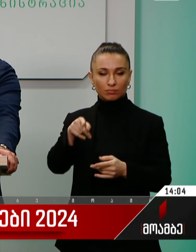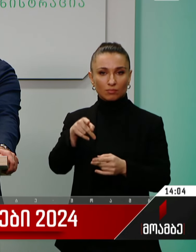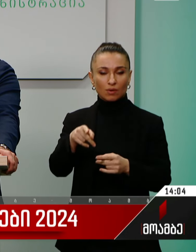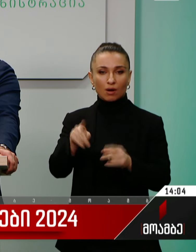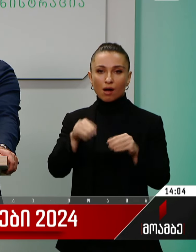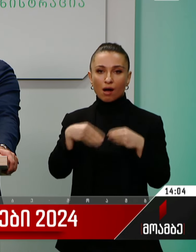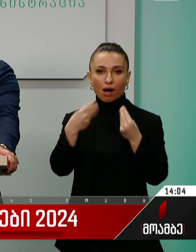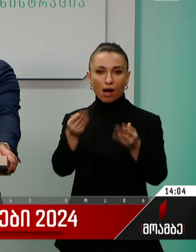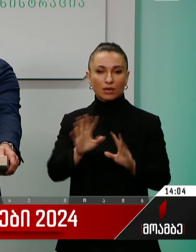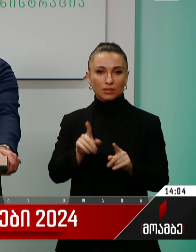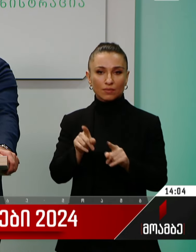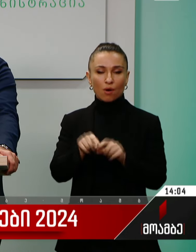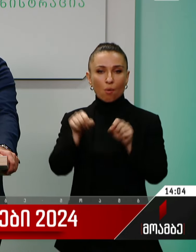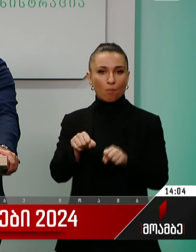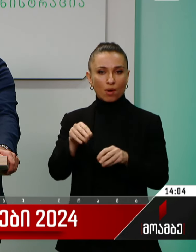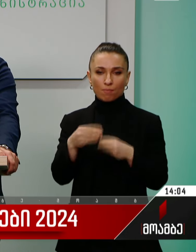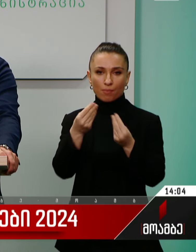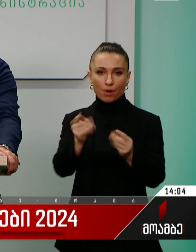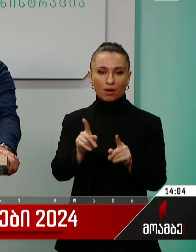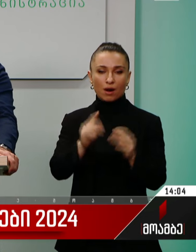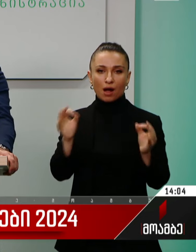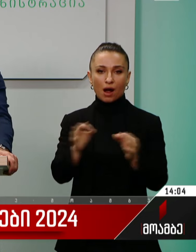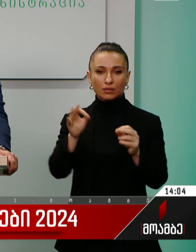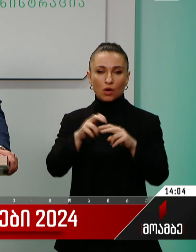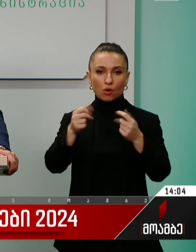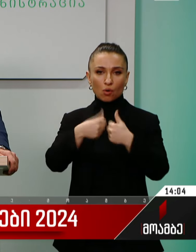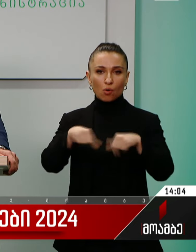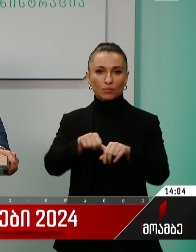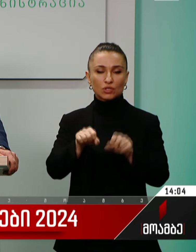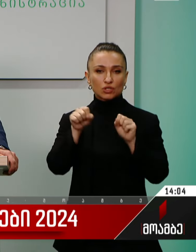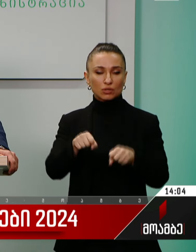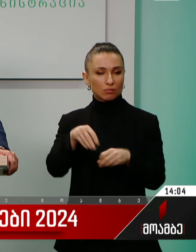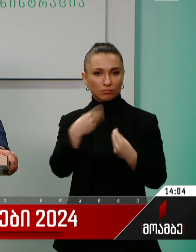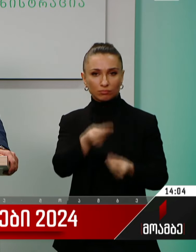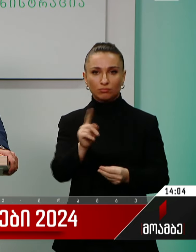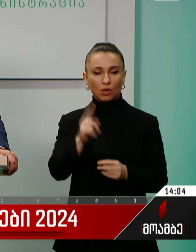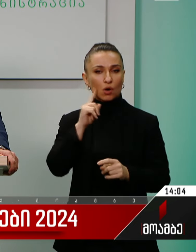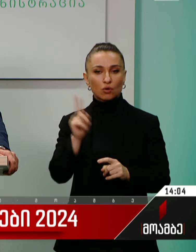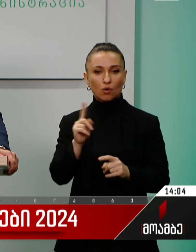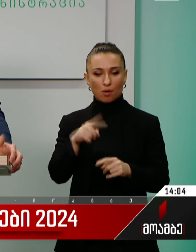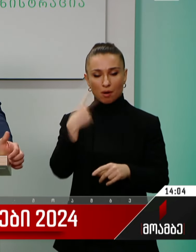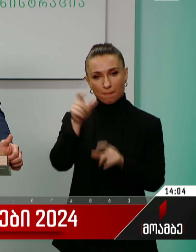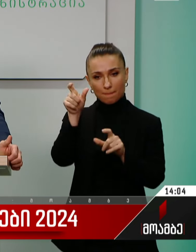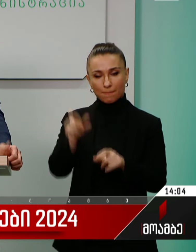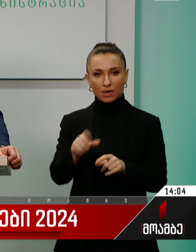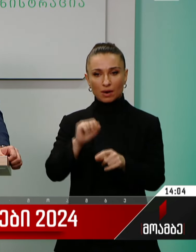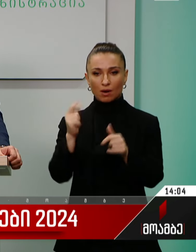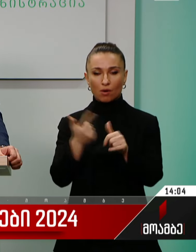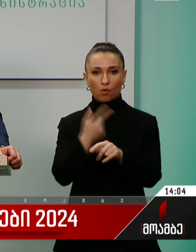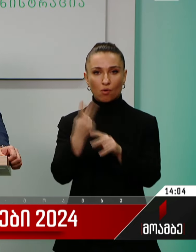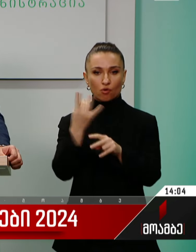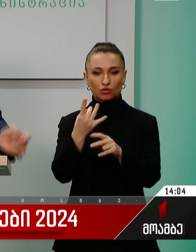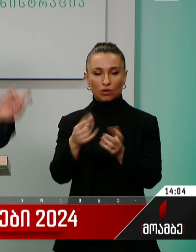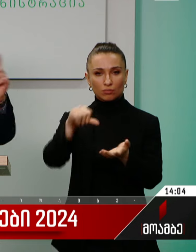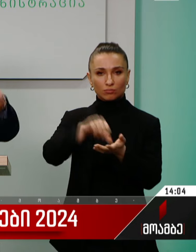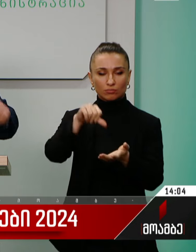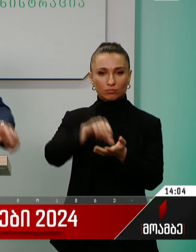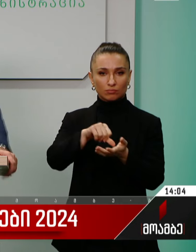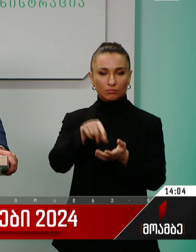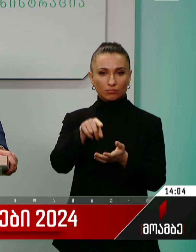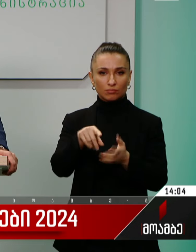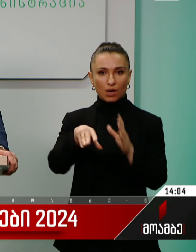არ იძლევა და არ მისცემს არცეთ კომისიას იმის შესაძლებლობას, რომ პირის ხელმეორედ გამოცხადების ან